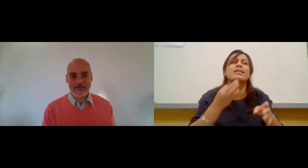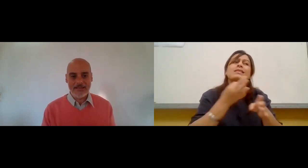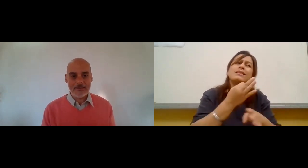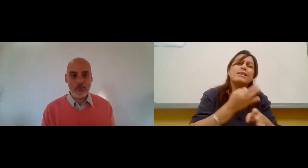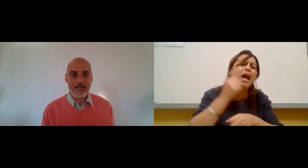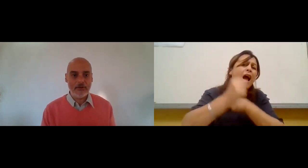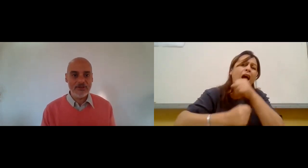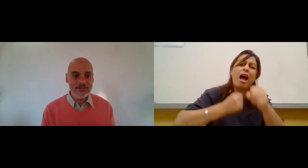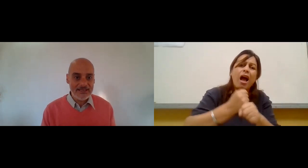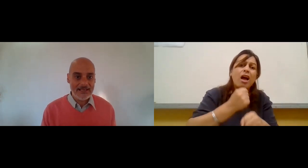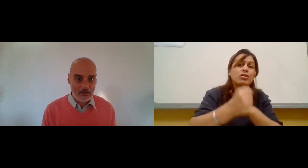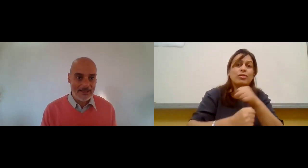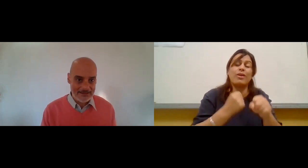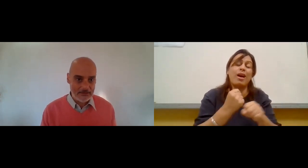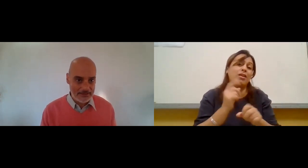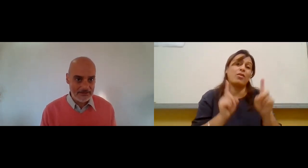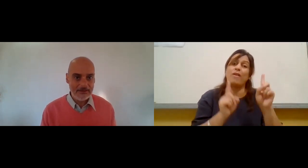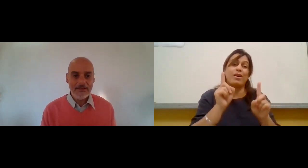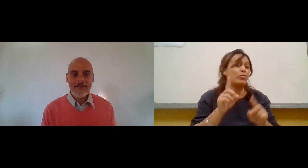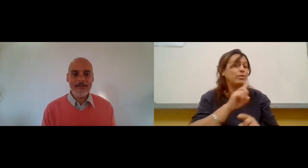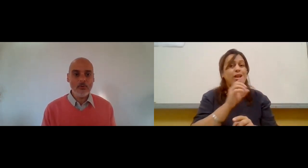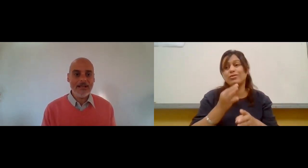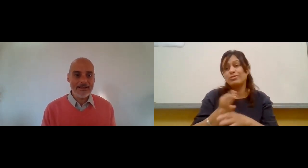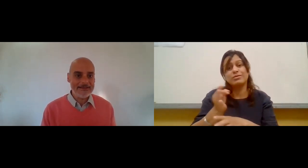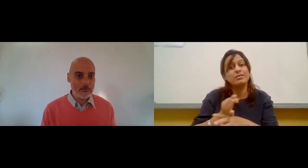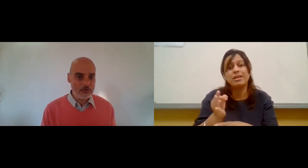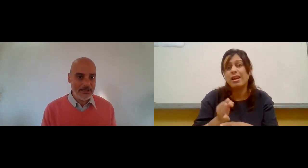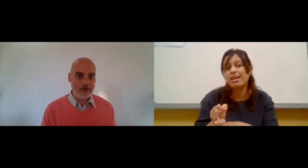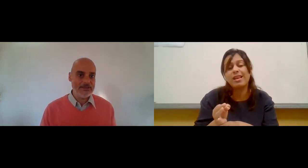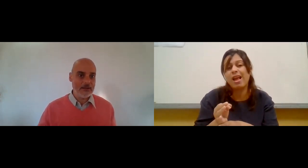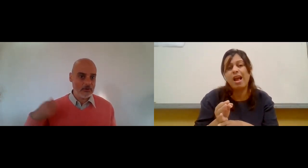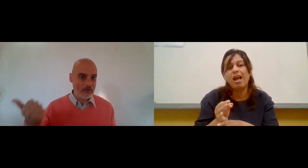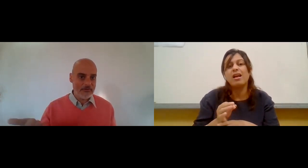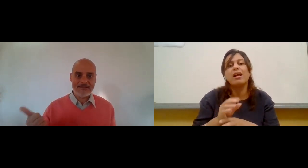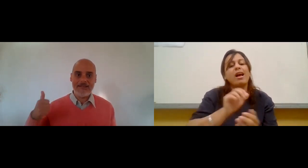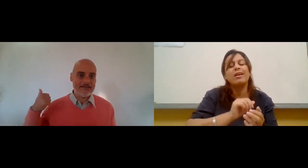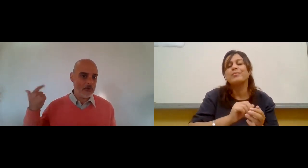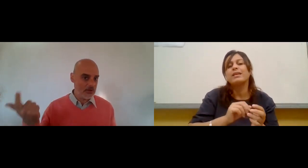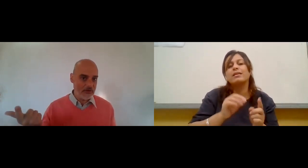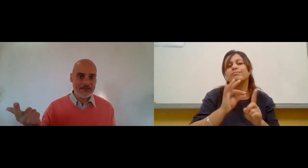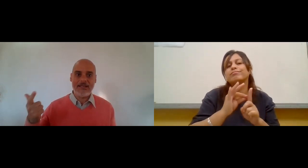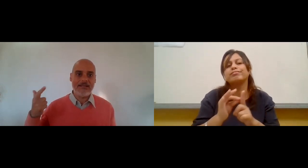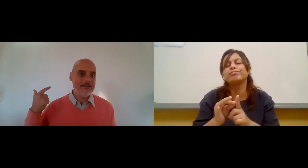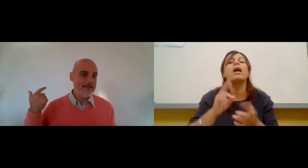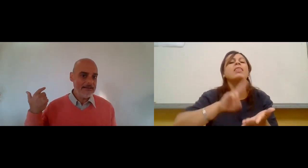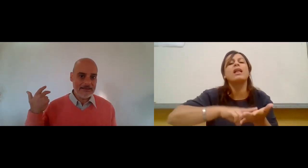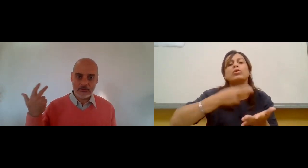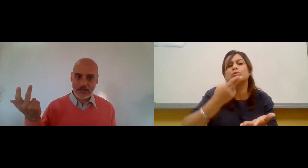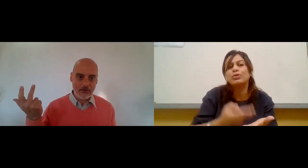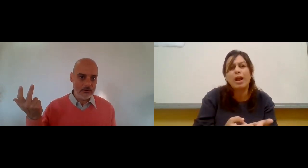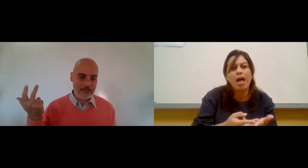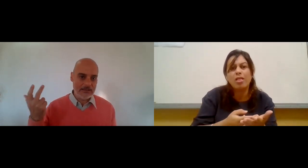la Universidad de la República no enseña lengua a ese nivel, ninguna carrera de traductorado, ni traductorado en francés, ni traductorado en inglés,